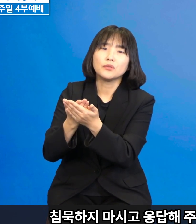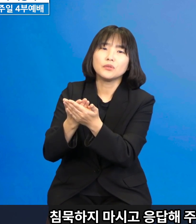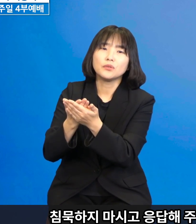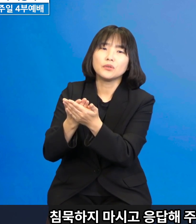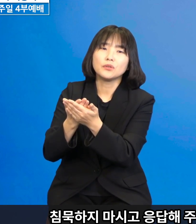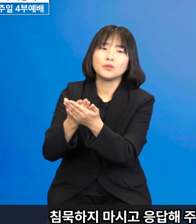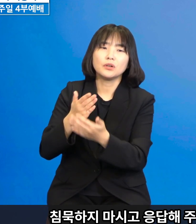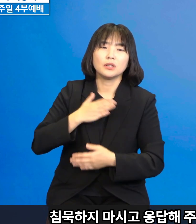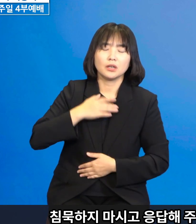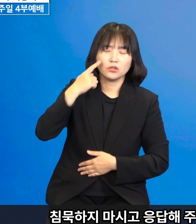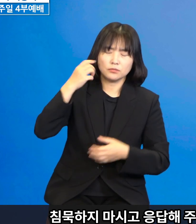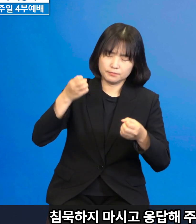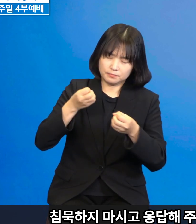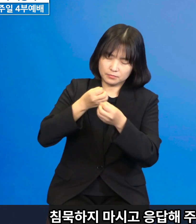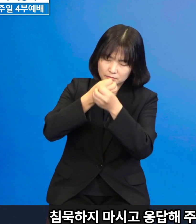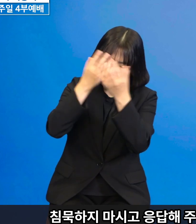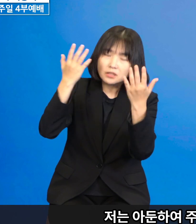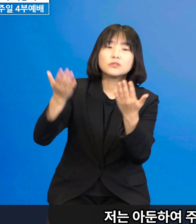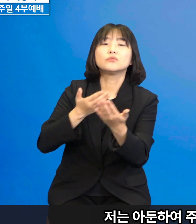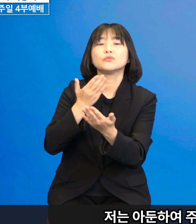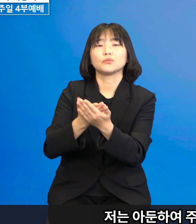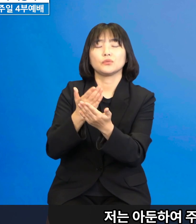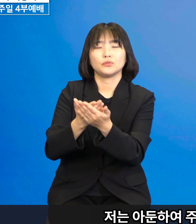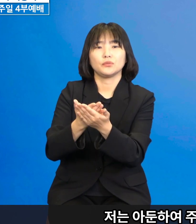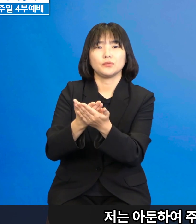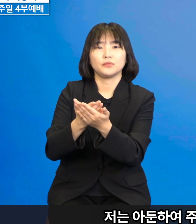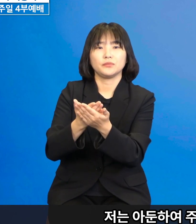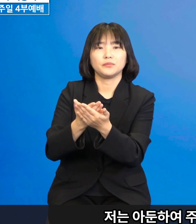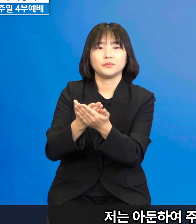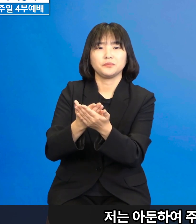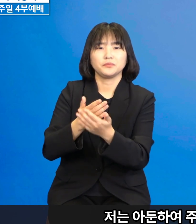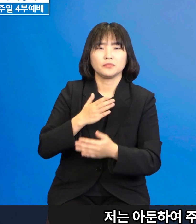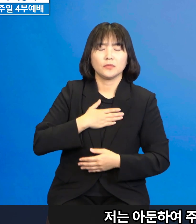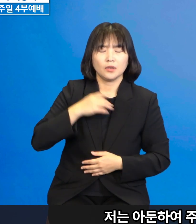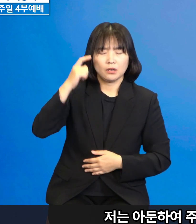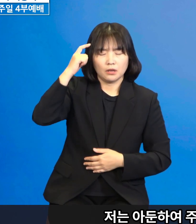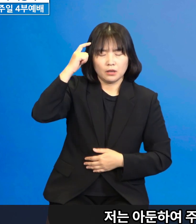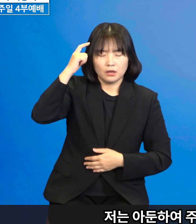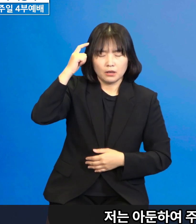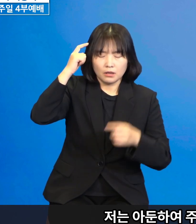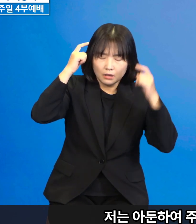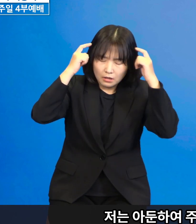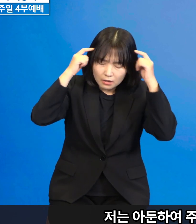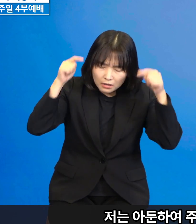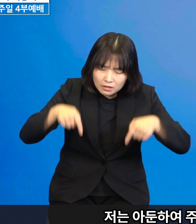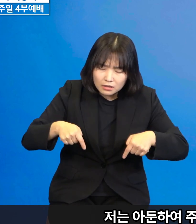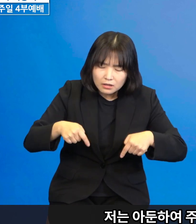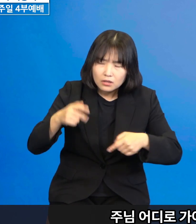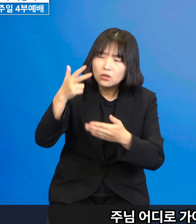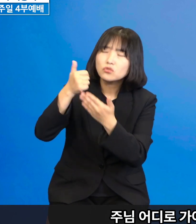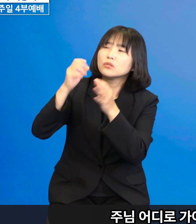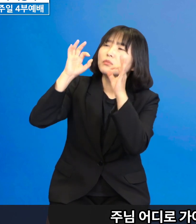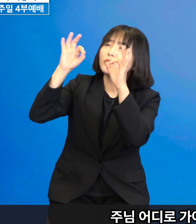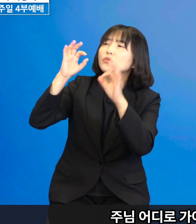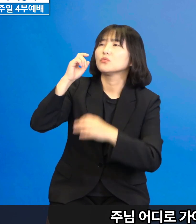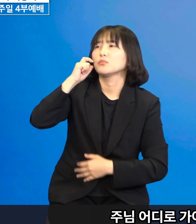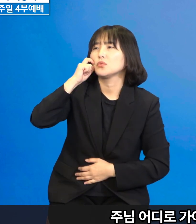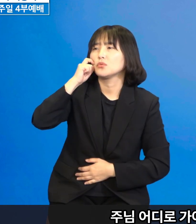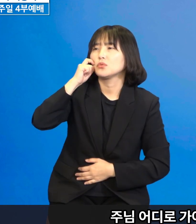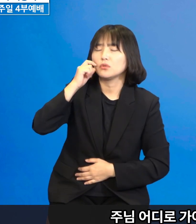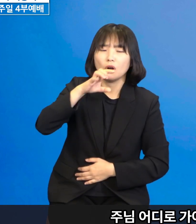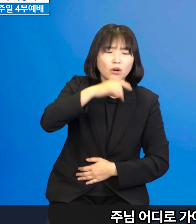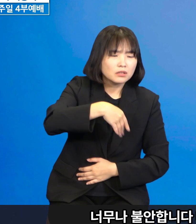눈을 밝혀 주십시오. 저는 아두나요, 주님이 보이지 않습니다. 주님, 어디로 가야